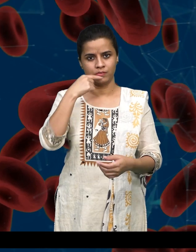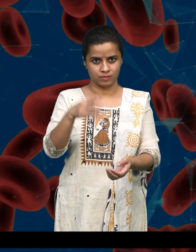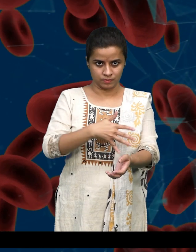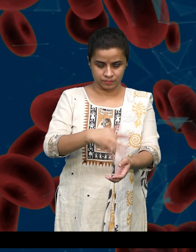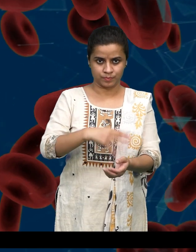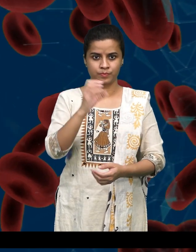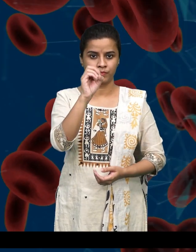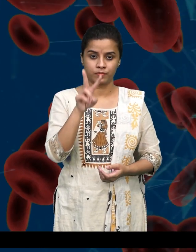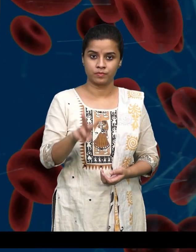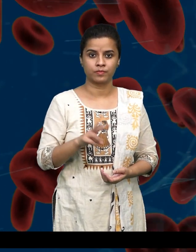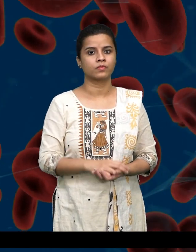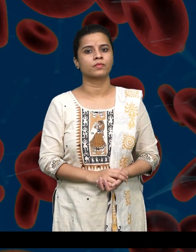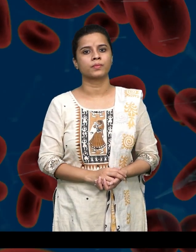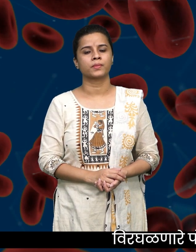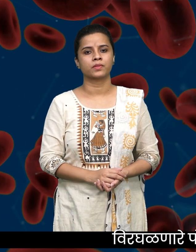ऑक्सिजन